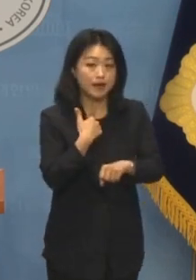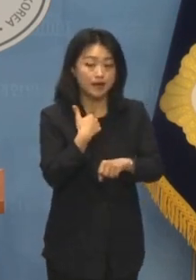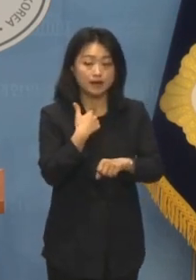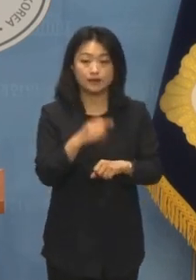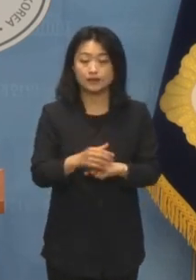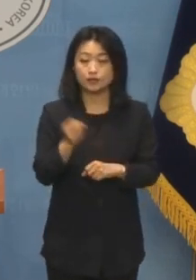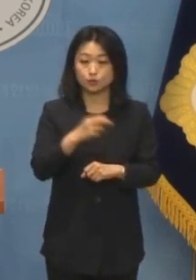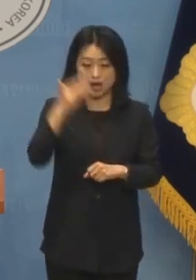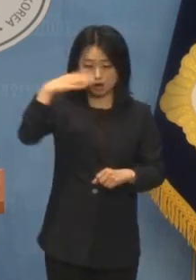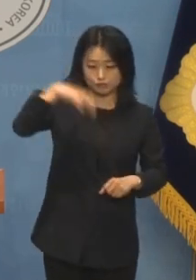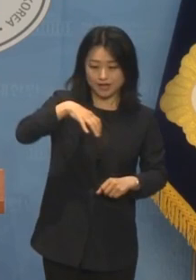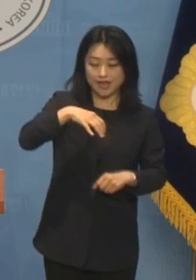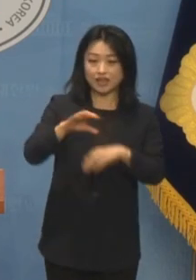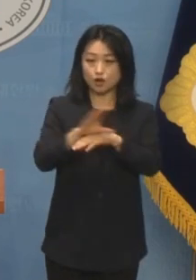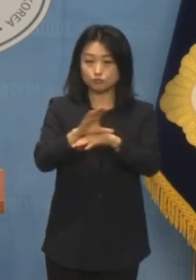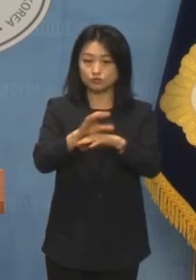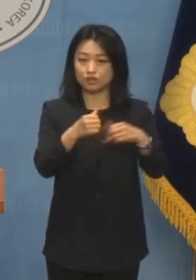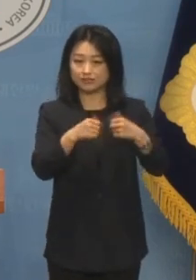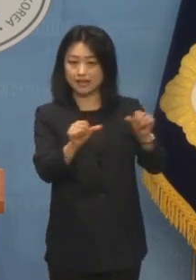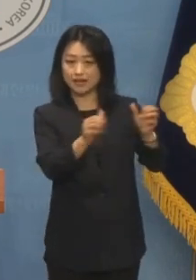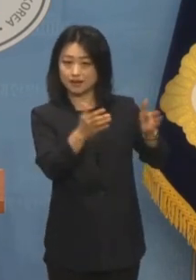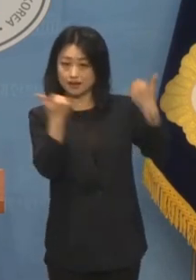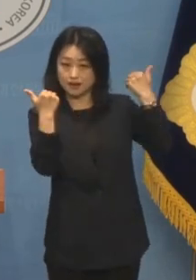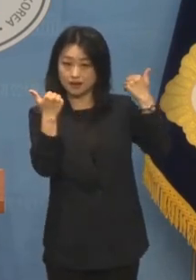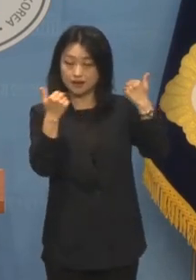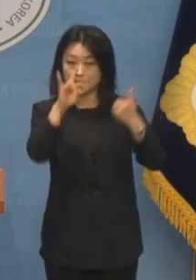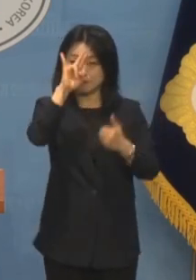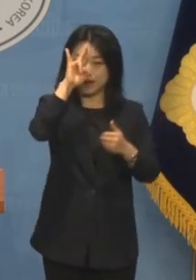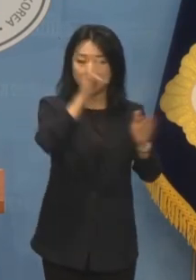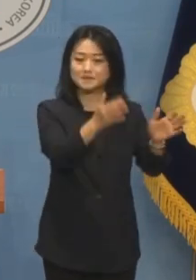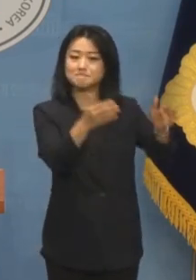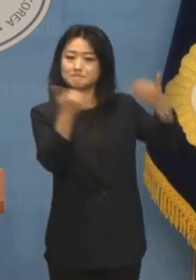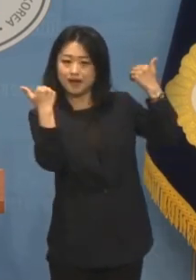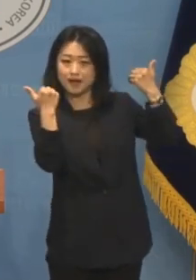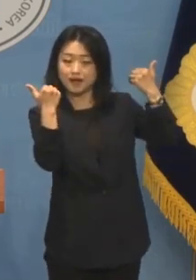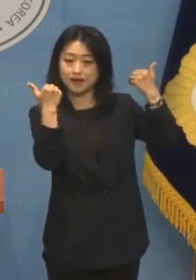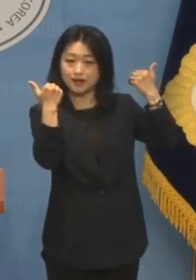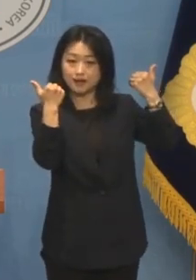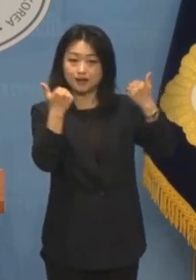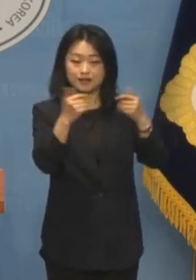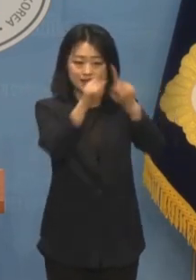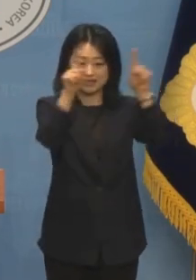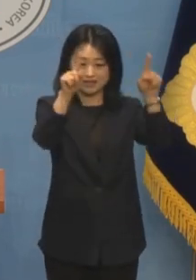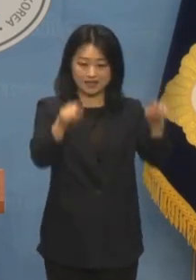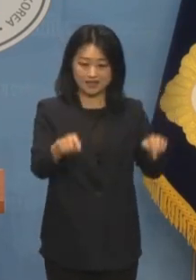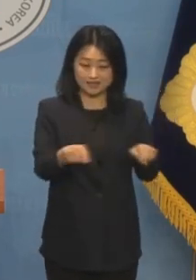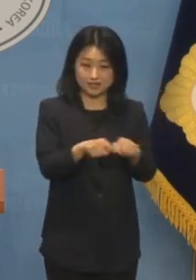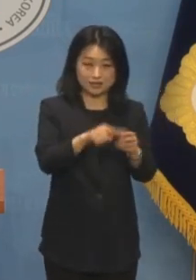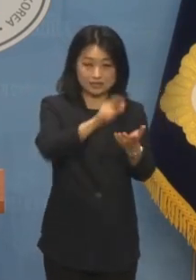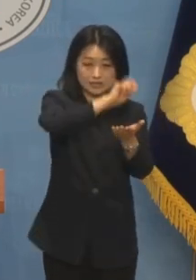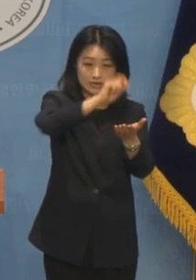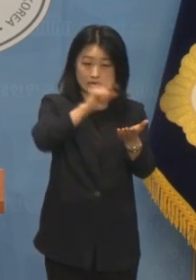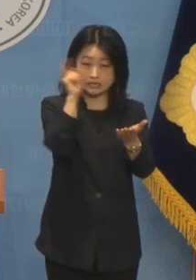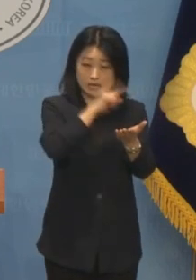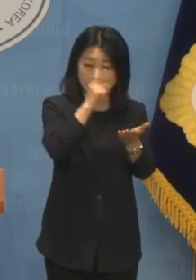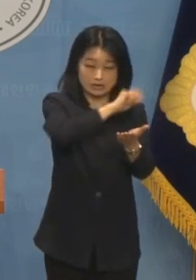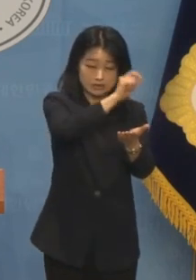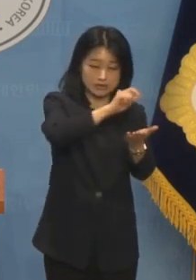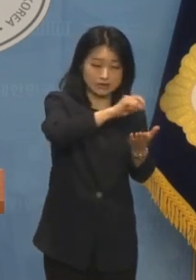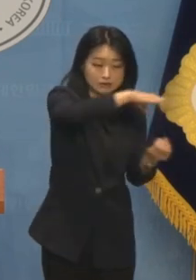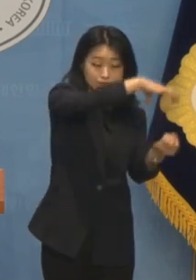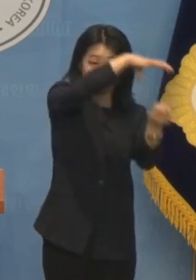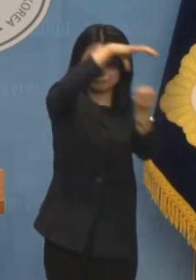테러, 2016년 박근혜 전 대통령 비방 전단 수만 장을 풍선에 실려보냈던 사례를 봤을